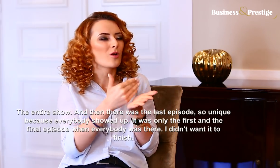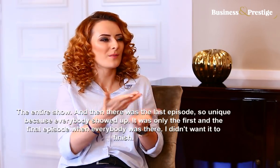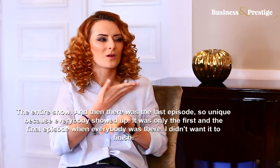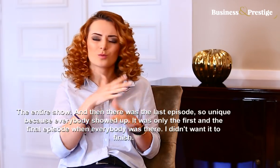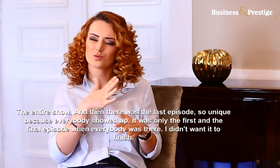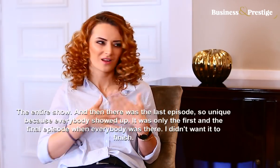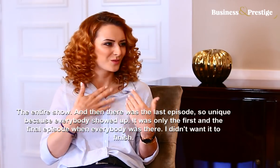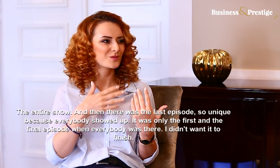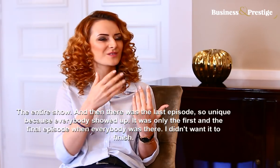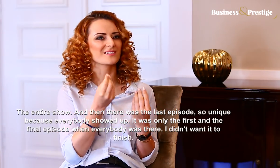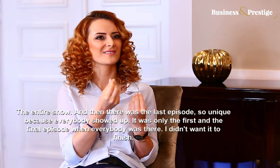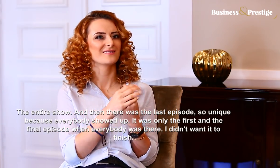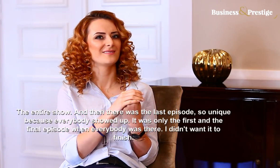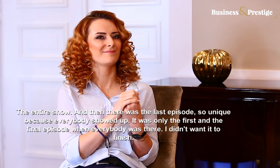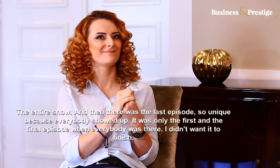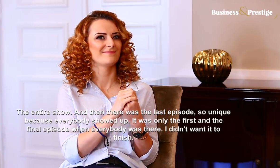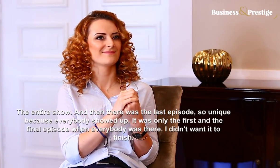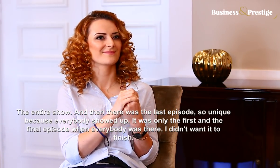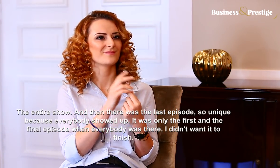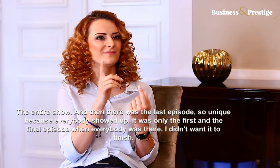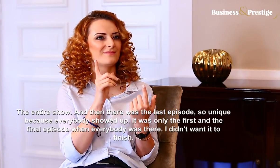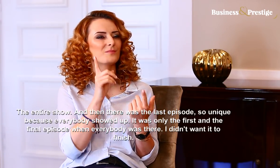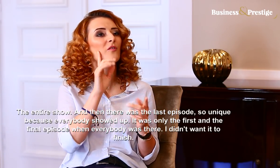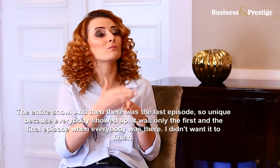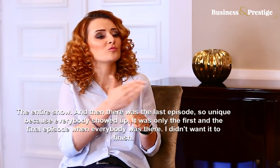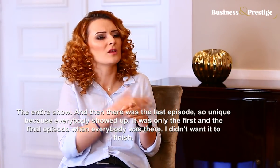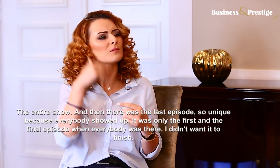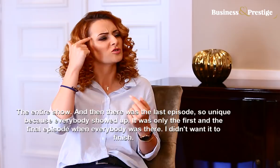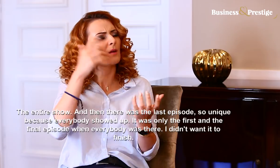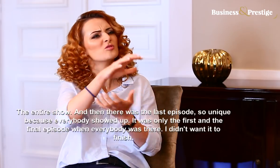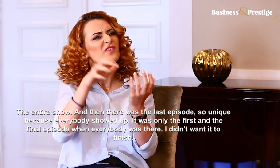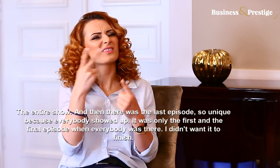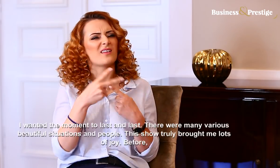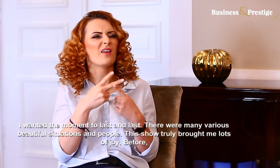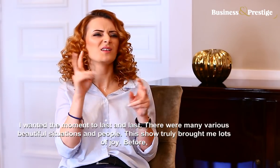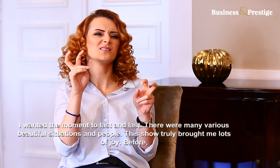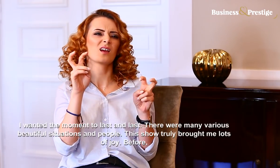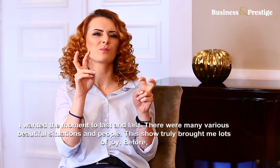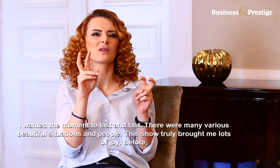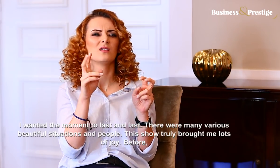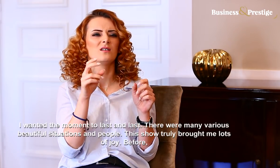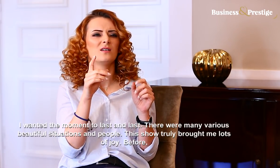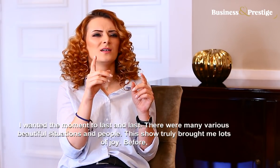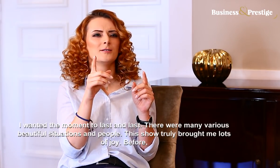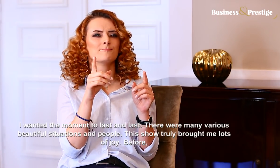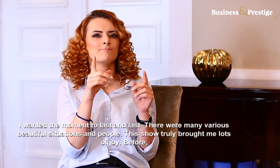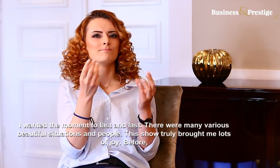wszyscy byli. To był jakby ten pierwszy, ostatni odcinek, gdzie byli wszyscy i nie chciałem, żeby to się kończyło. Chciałem, żeby ta chwila trwała i trwała i